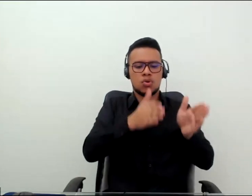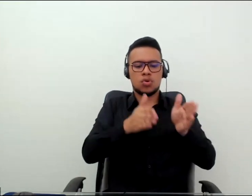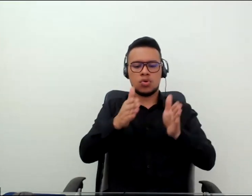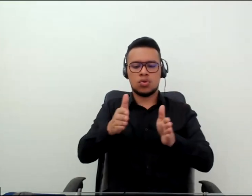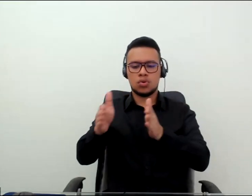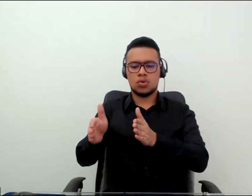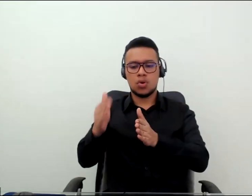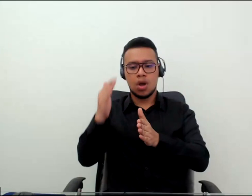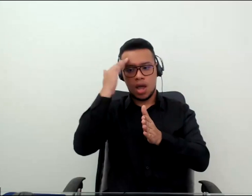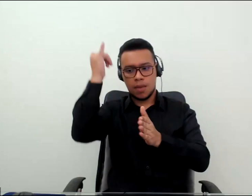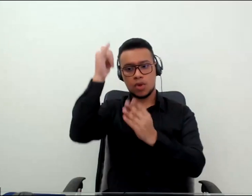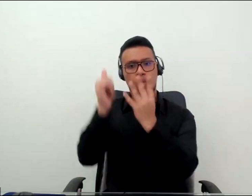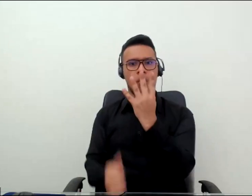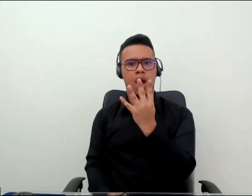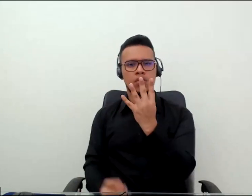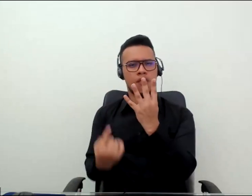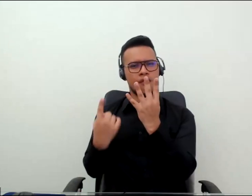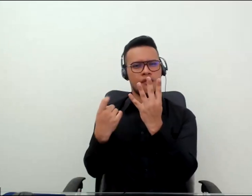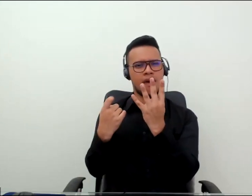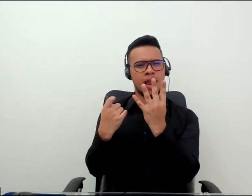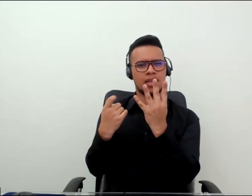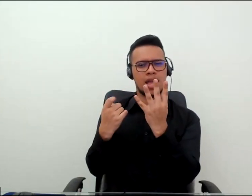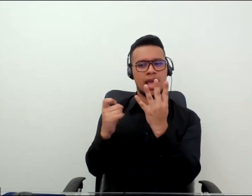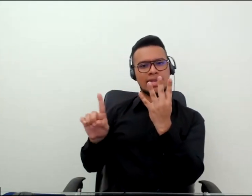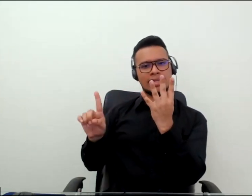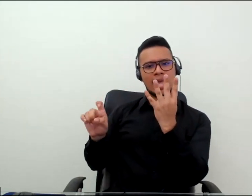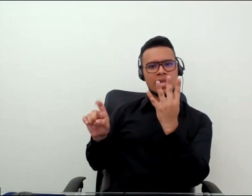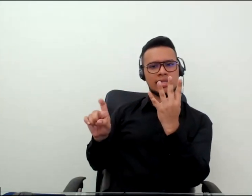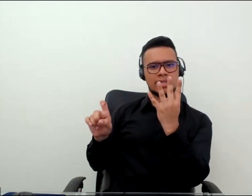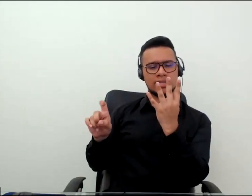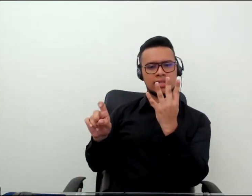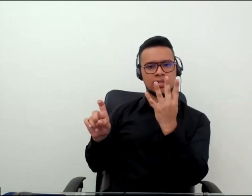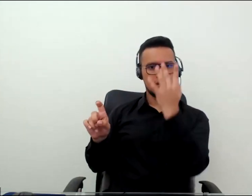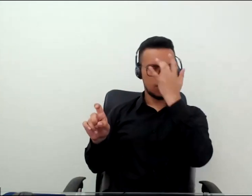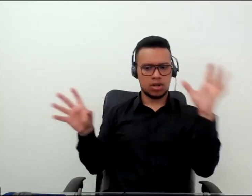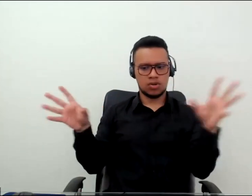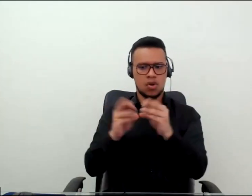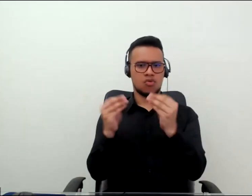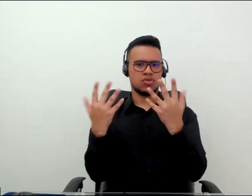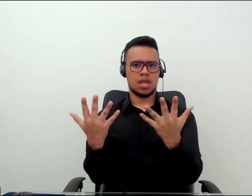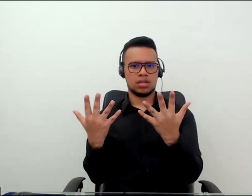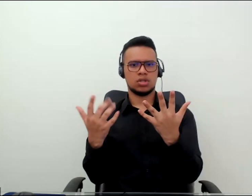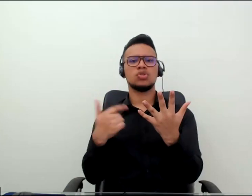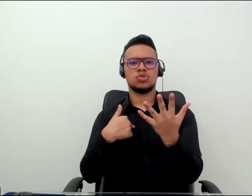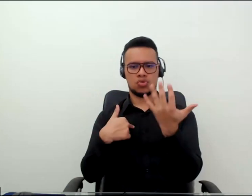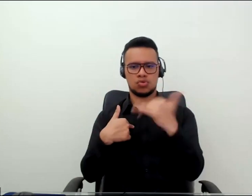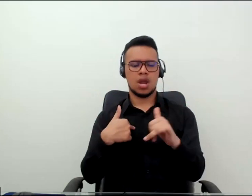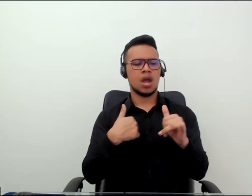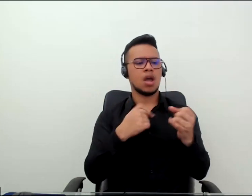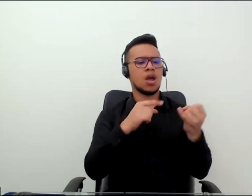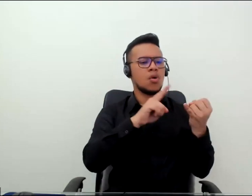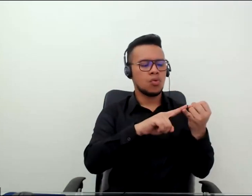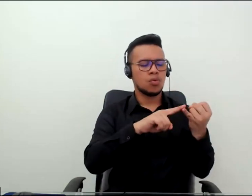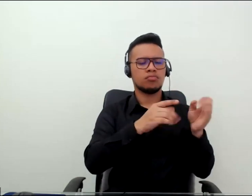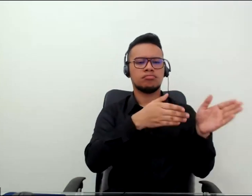el programa tiene diez es decir que ya ha utilizado cuatro periodos académicos del programa de administración de empresas